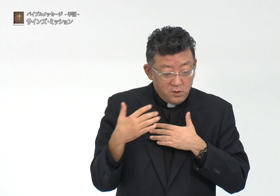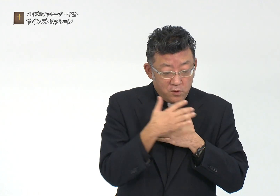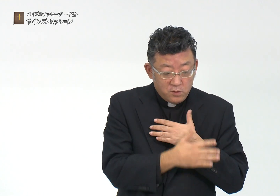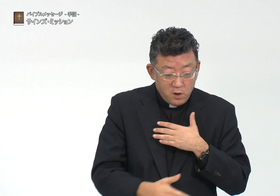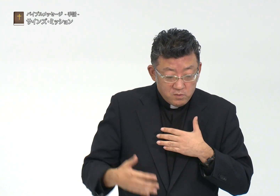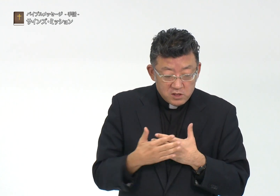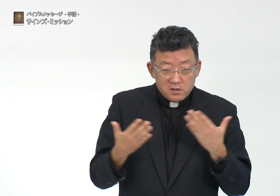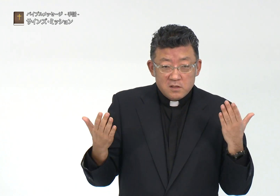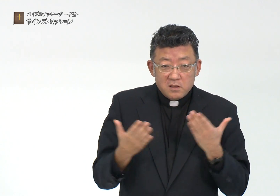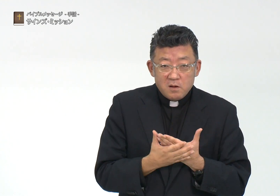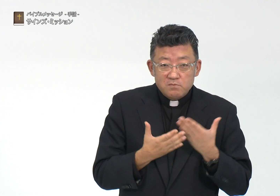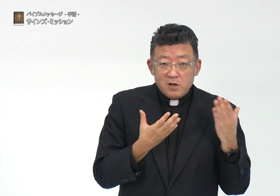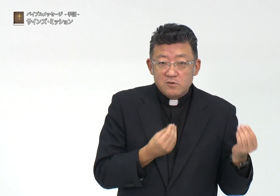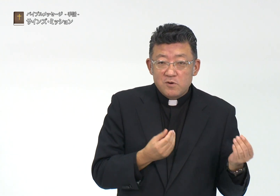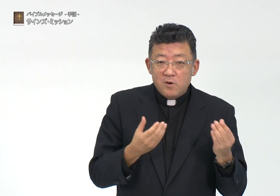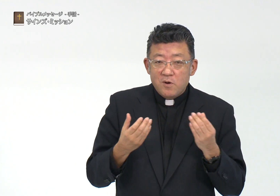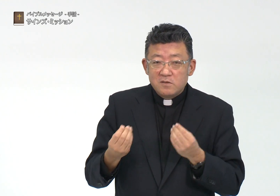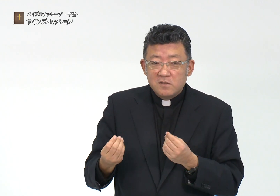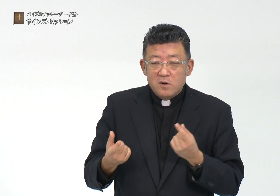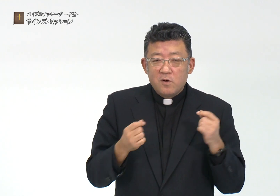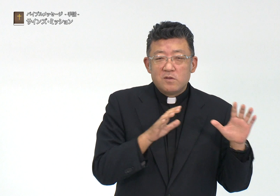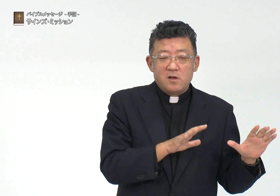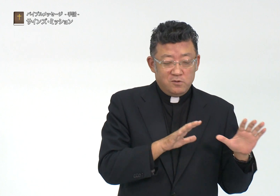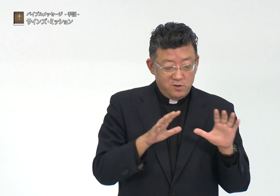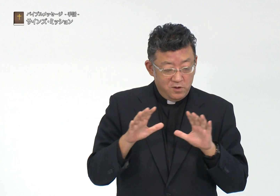どうぞあなたの言葉通り